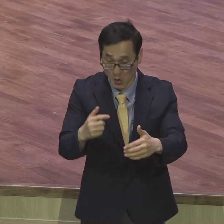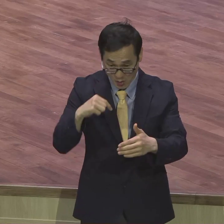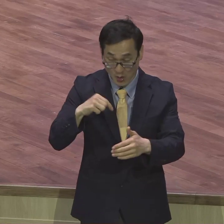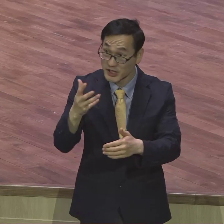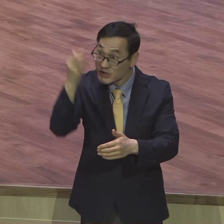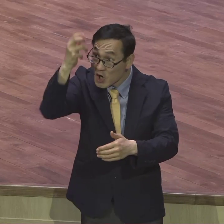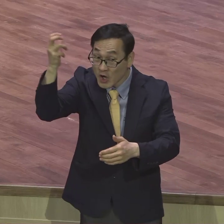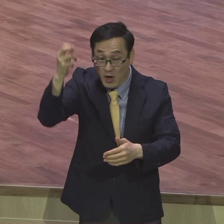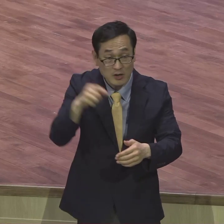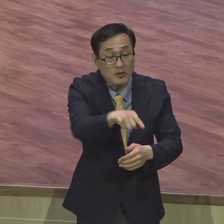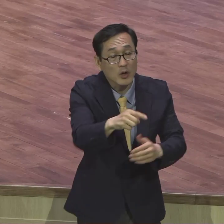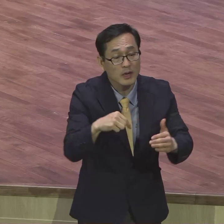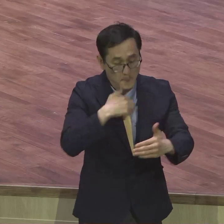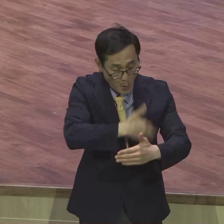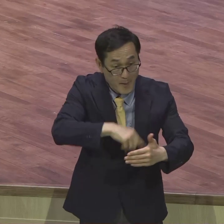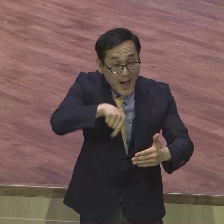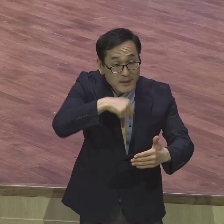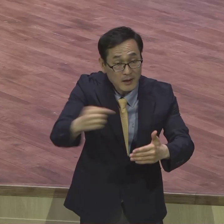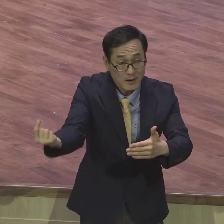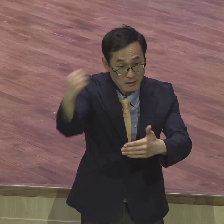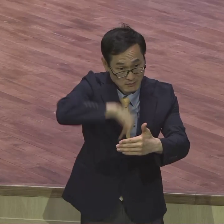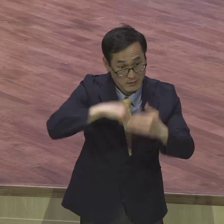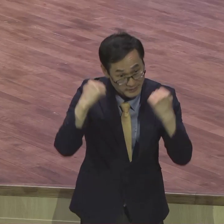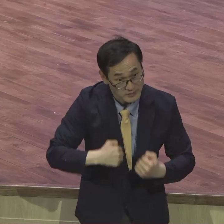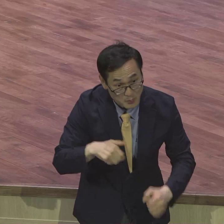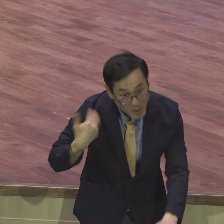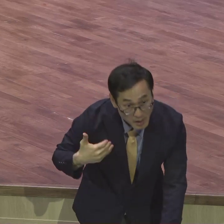모르냐 확인시켜주는